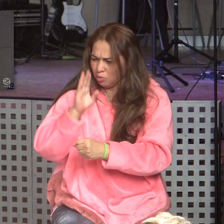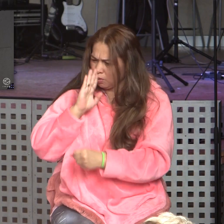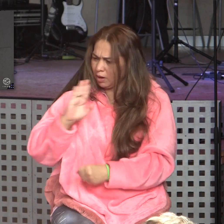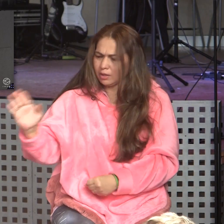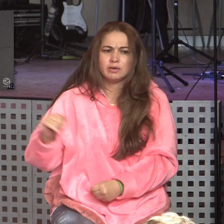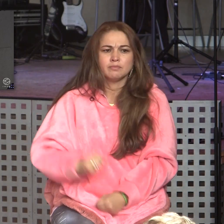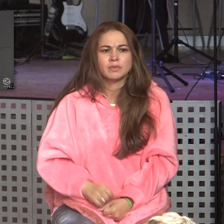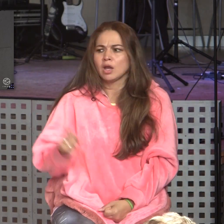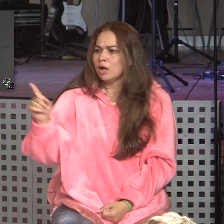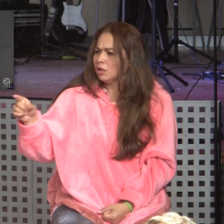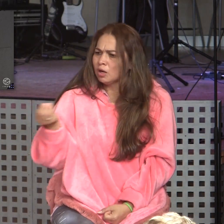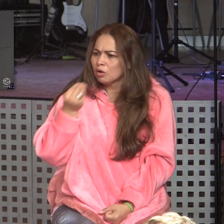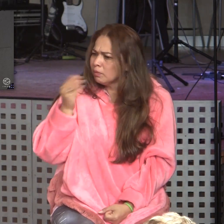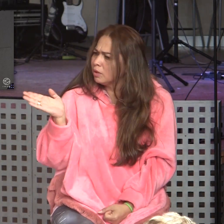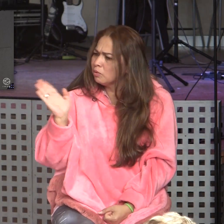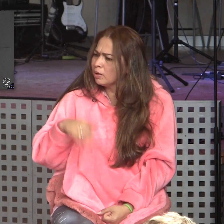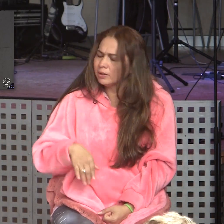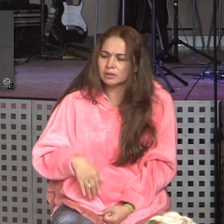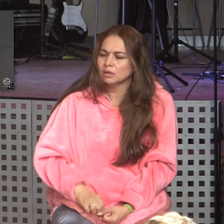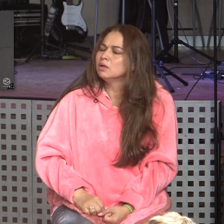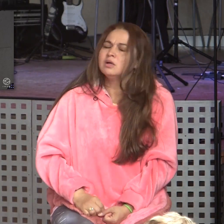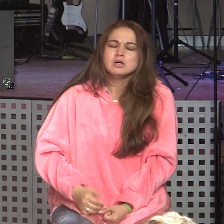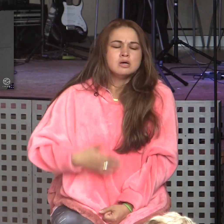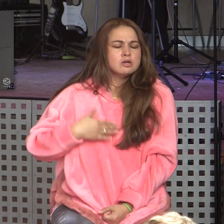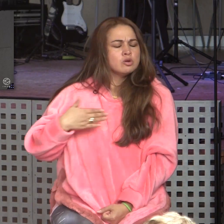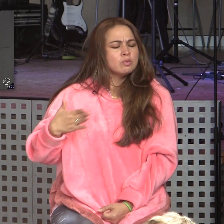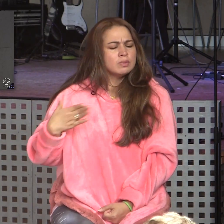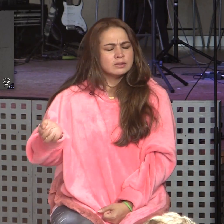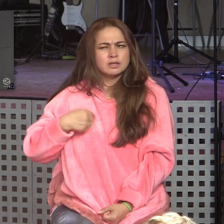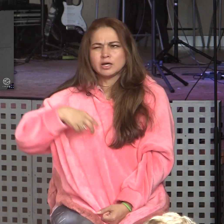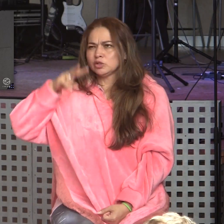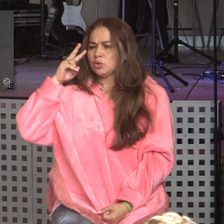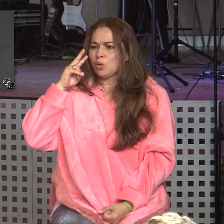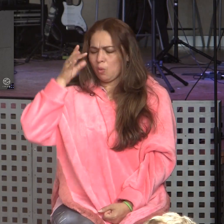Porque no tenemos manera de sostenerlas.